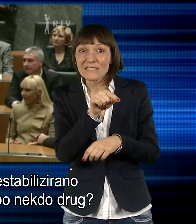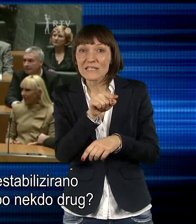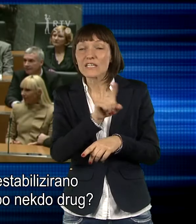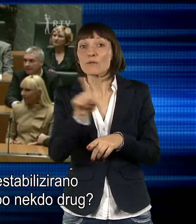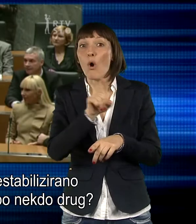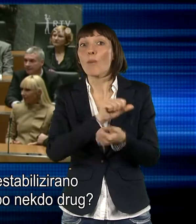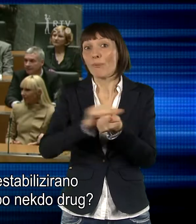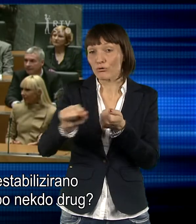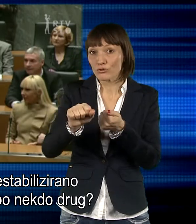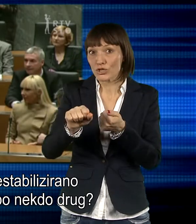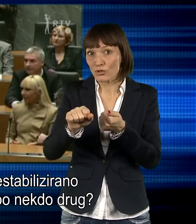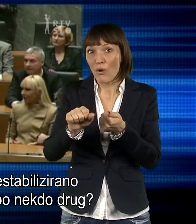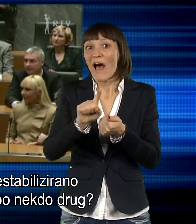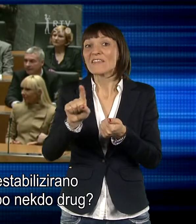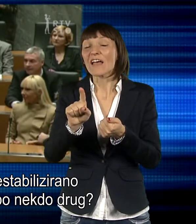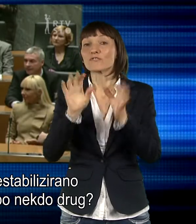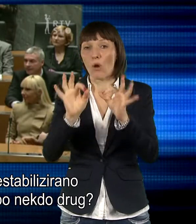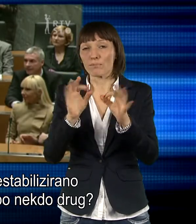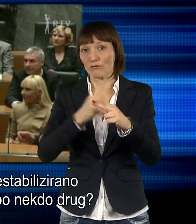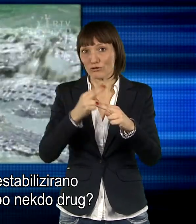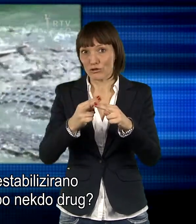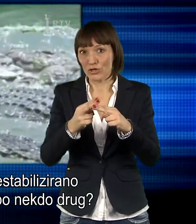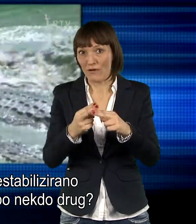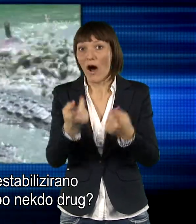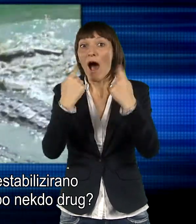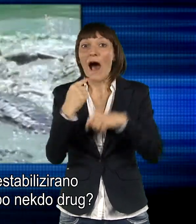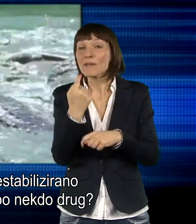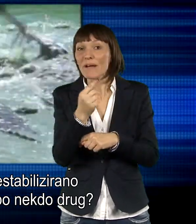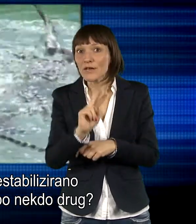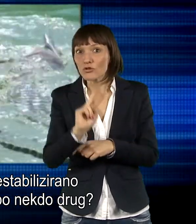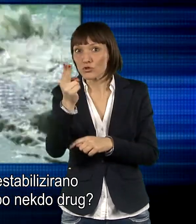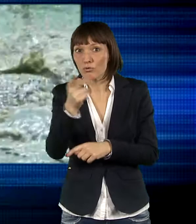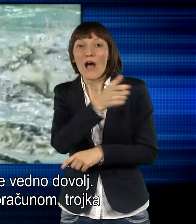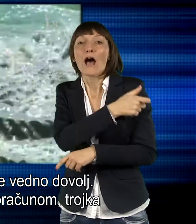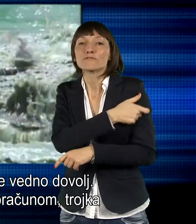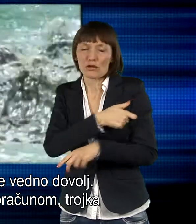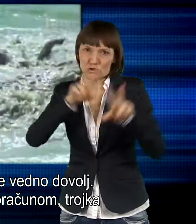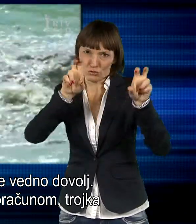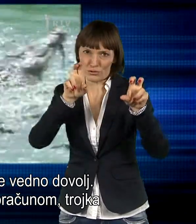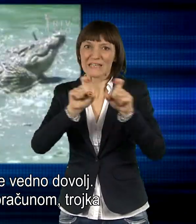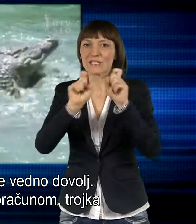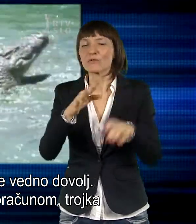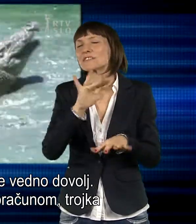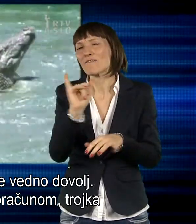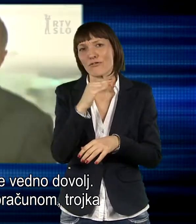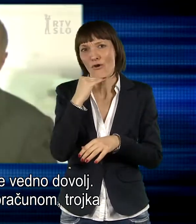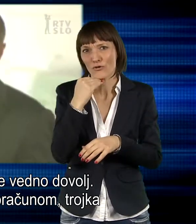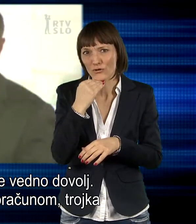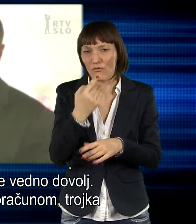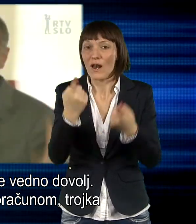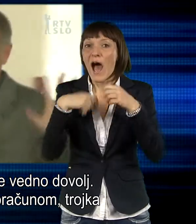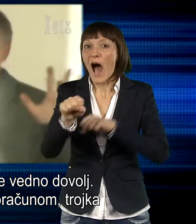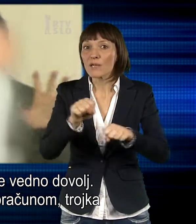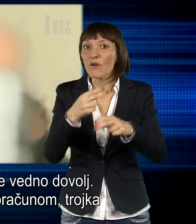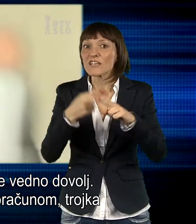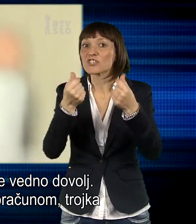poskušal destabilizirati destabilizirano državo, ali pa jo bo nekdo drug. Dežurnih krivcev je vedno dovolj. Ali jo bo